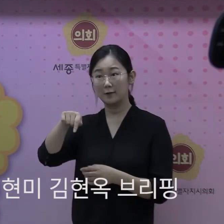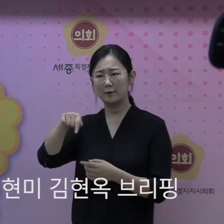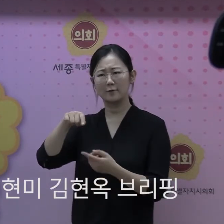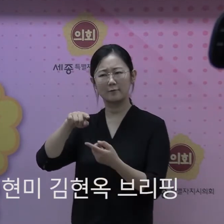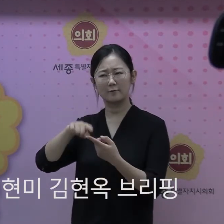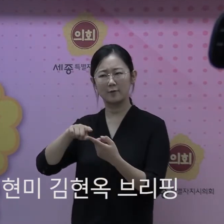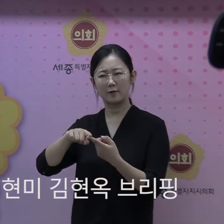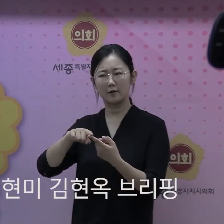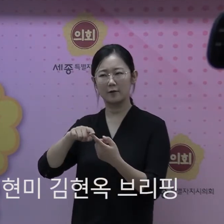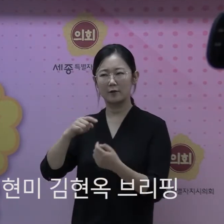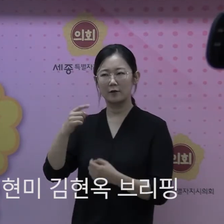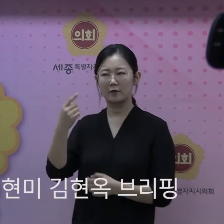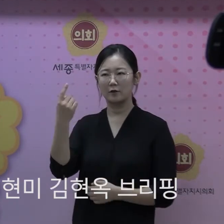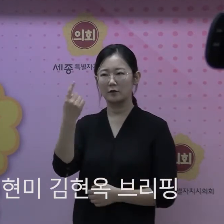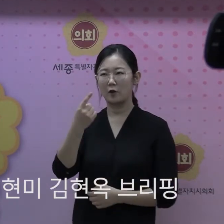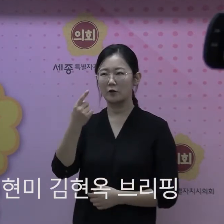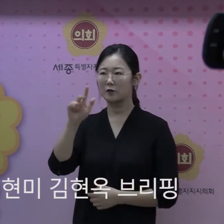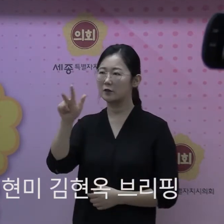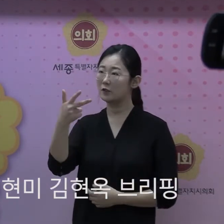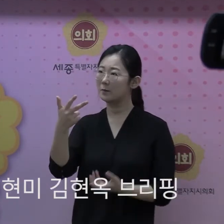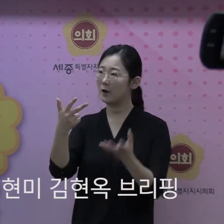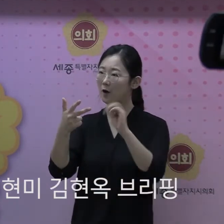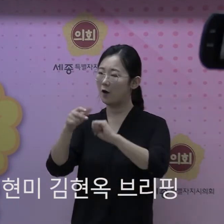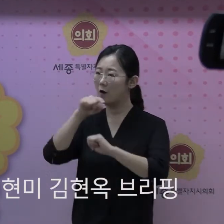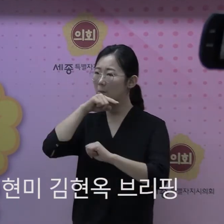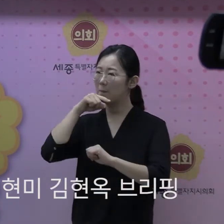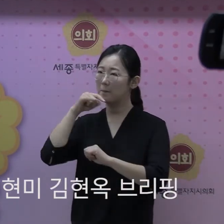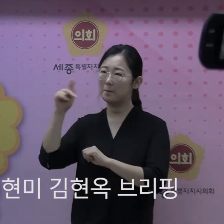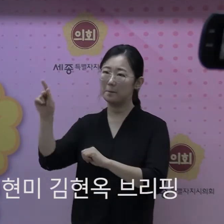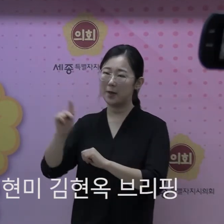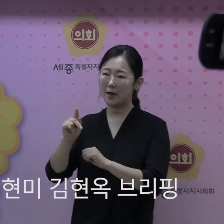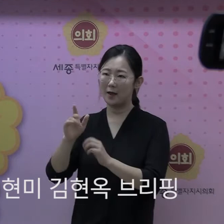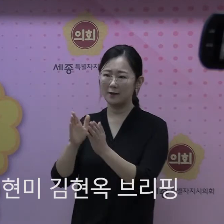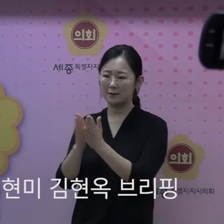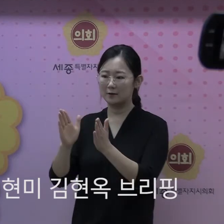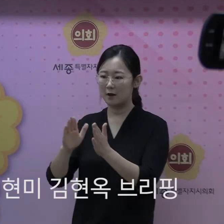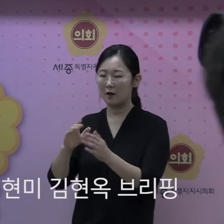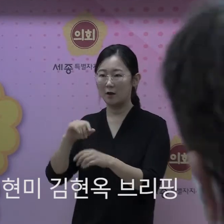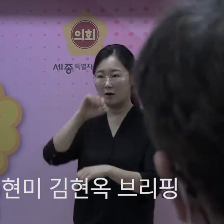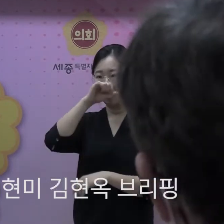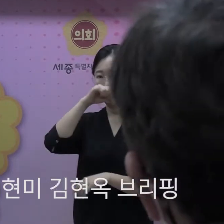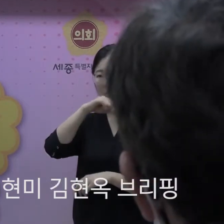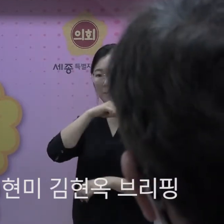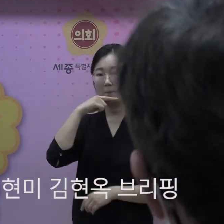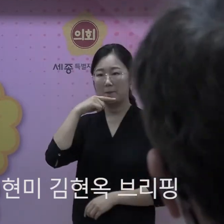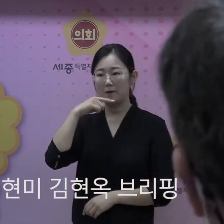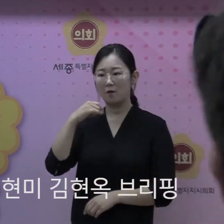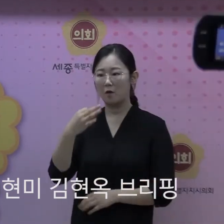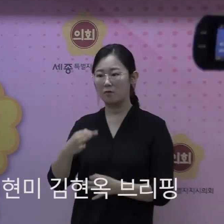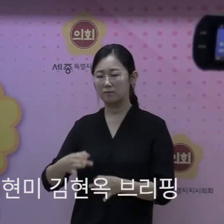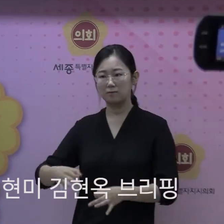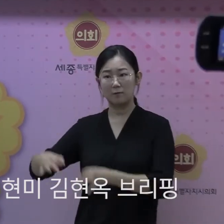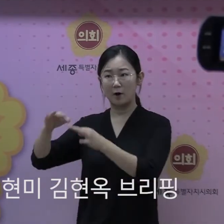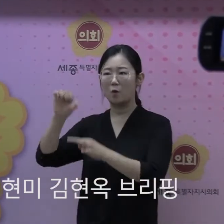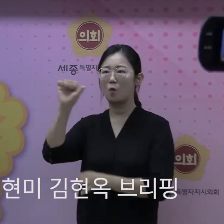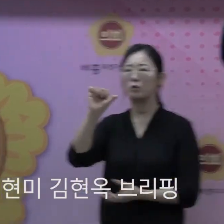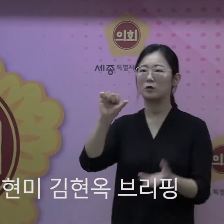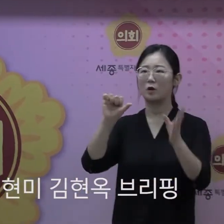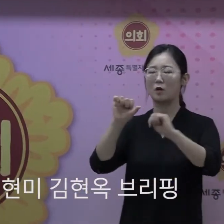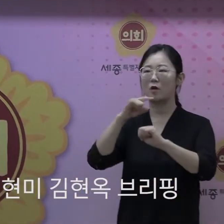발행을 해가면서 이게 이제 빚이 늘어나기 시작했거든요. 불과 2, 3년 사이에 대략 한